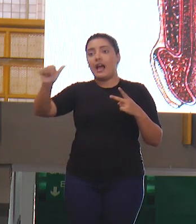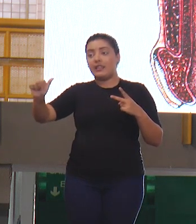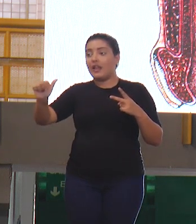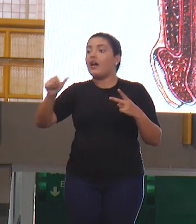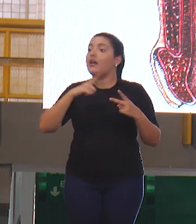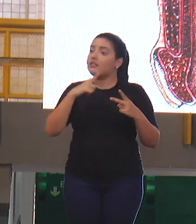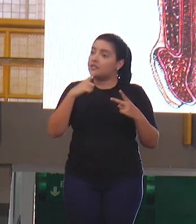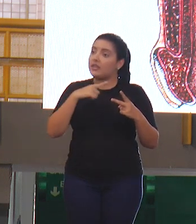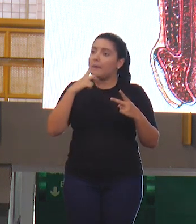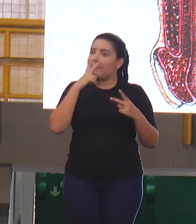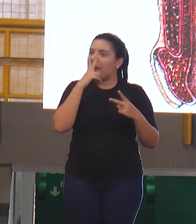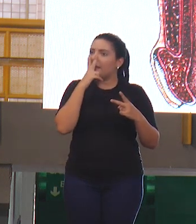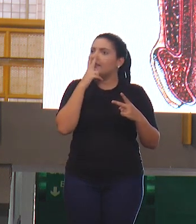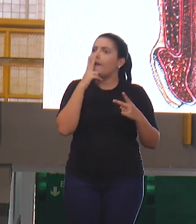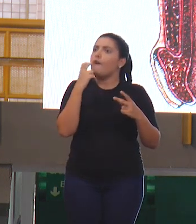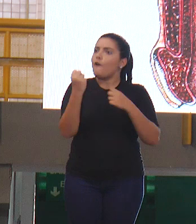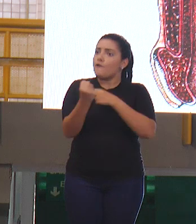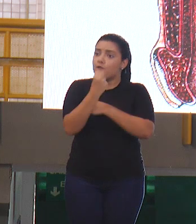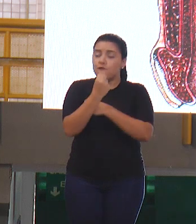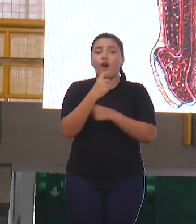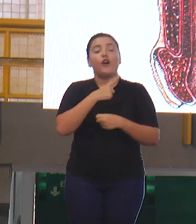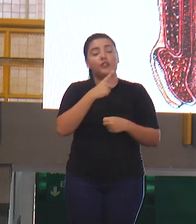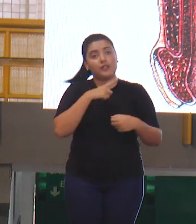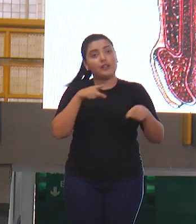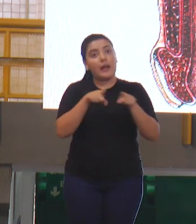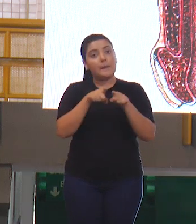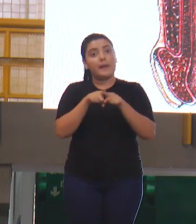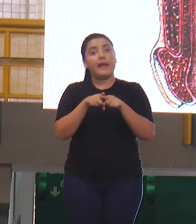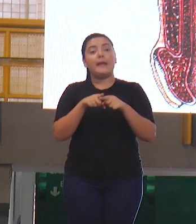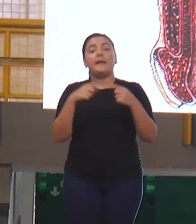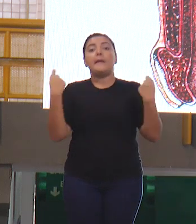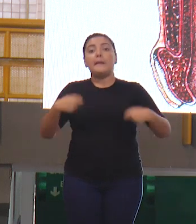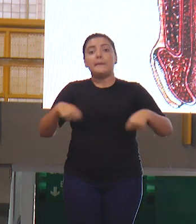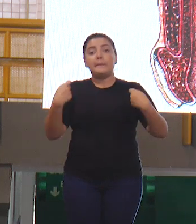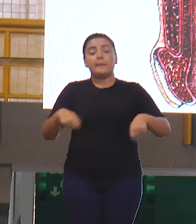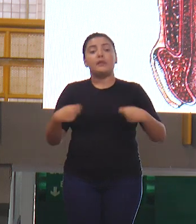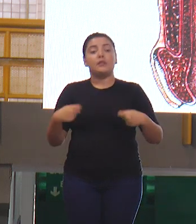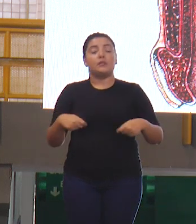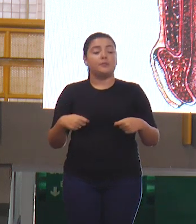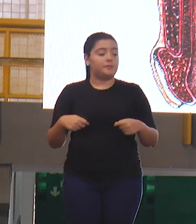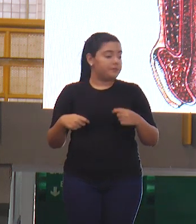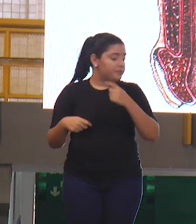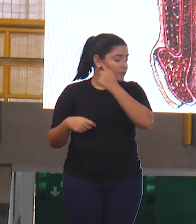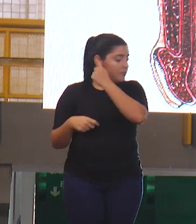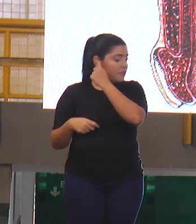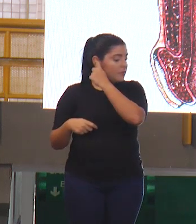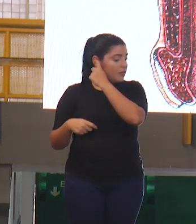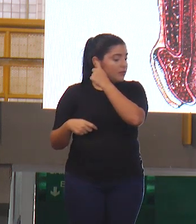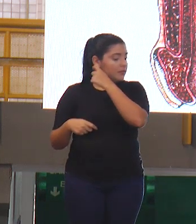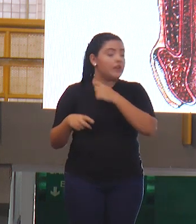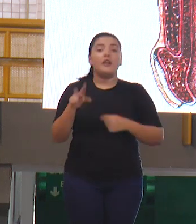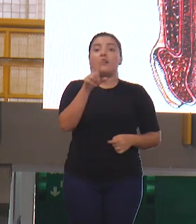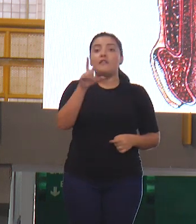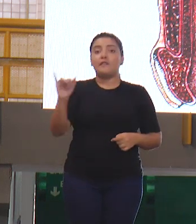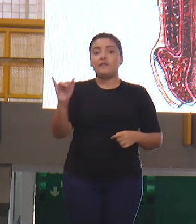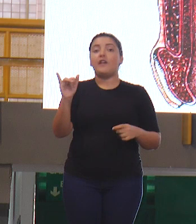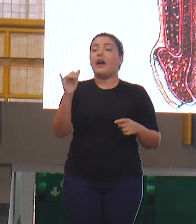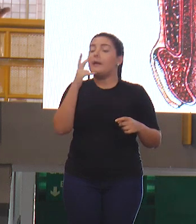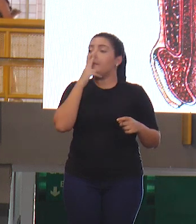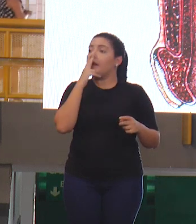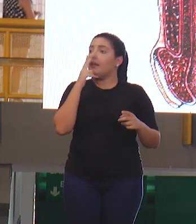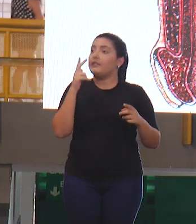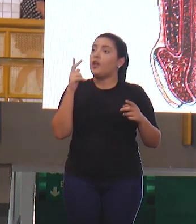contraídas, que nessa aí, a intervenção a partir do óxido nítrico é que vai regular